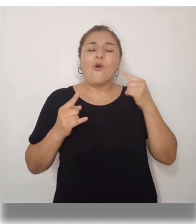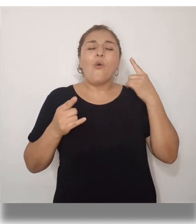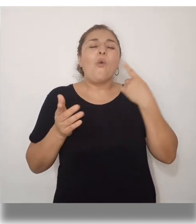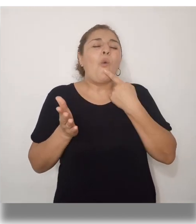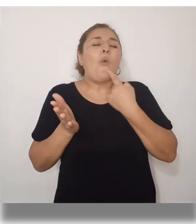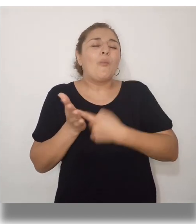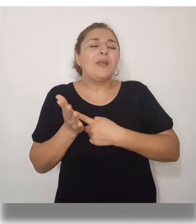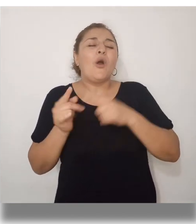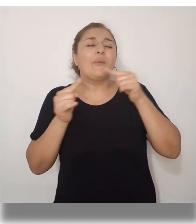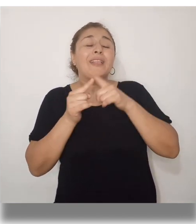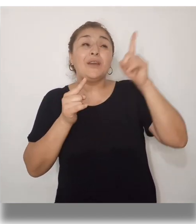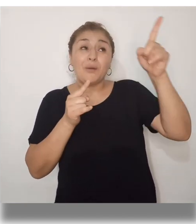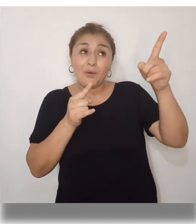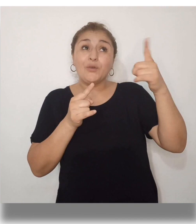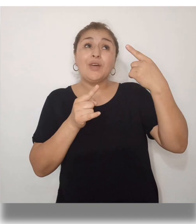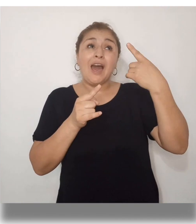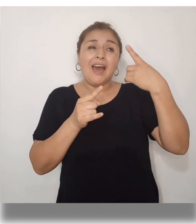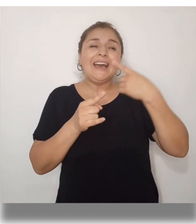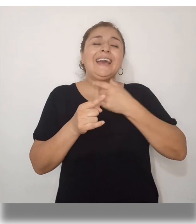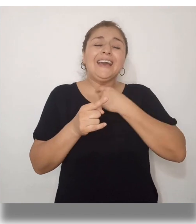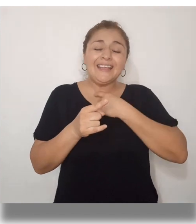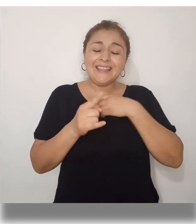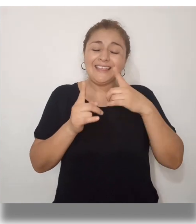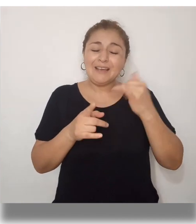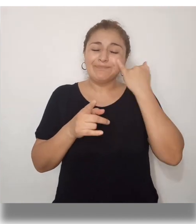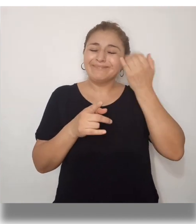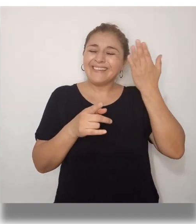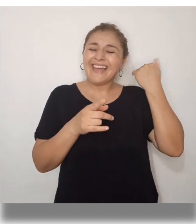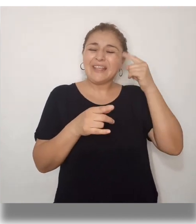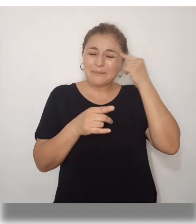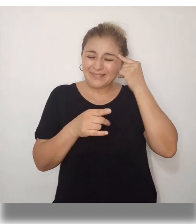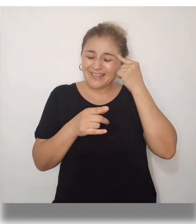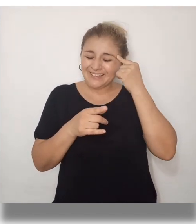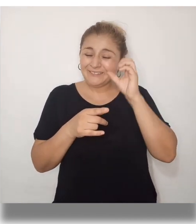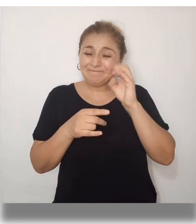te lo pedimos en el nombre de Jesús amén